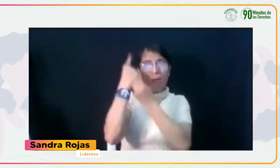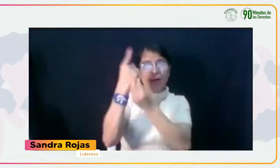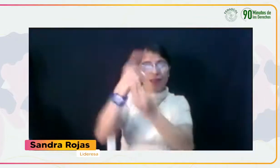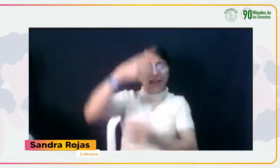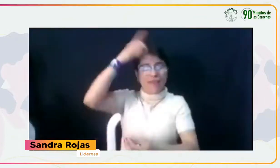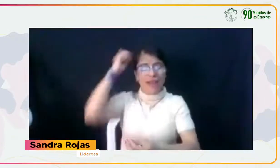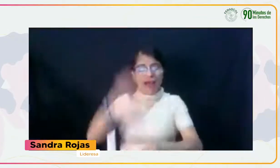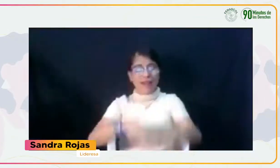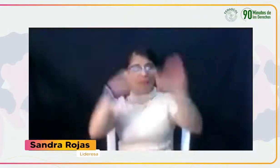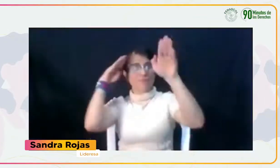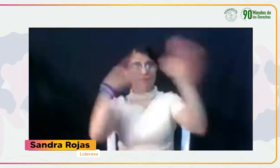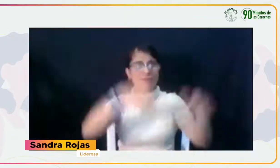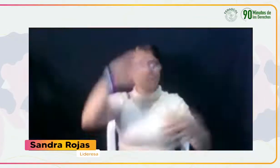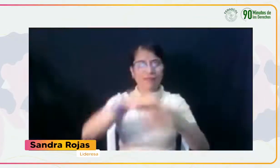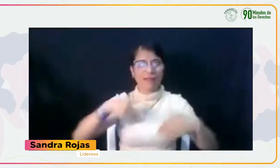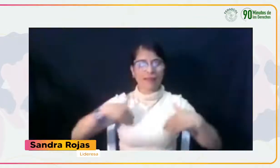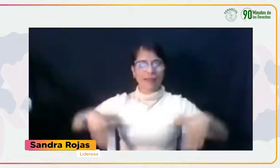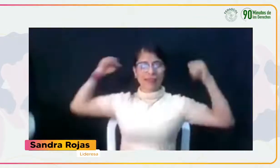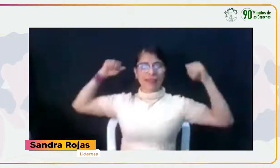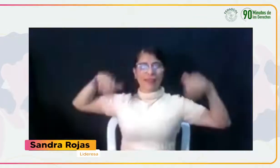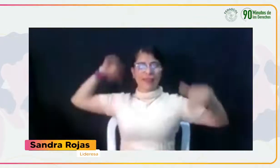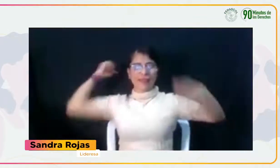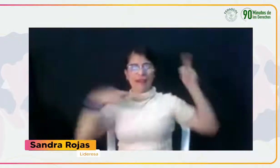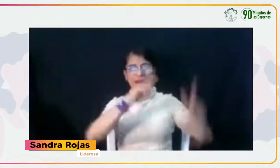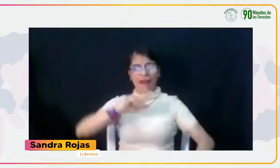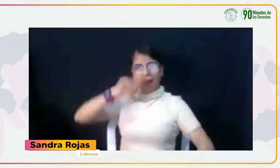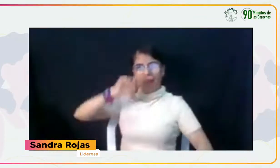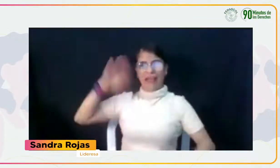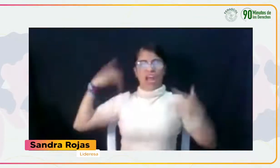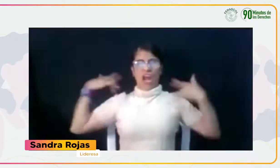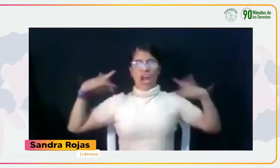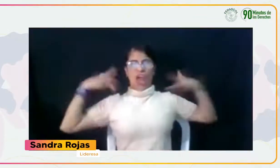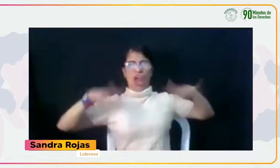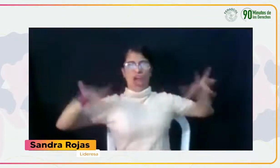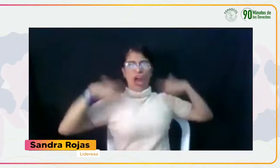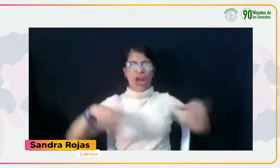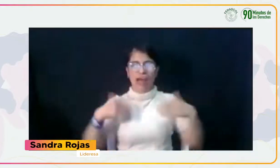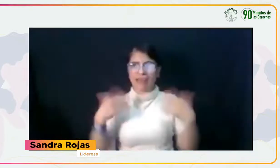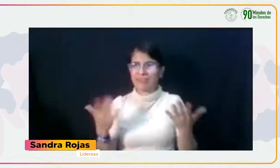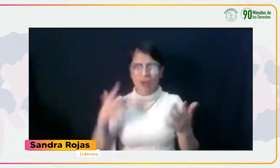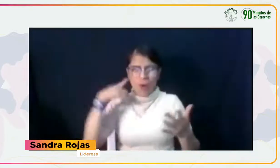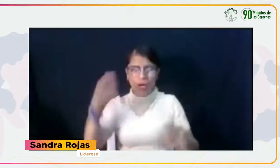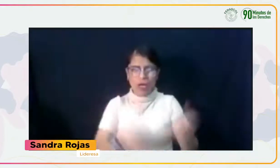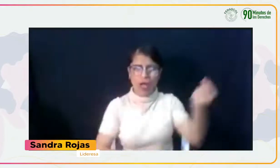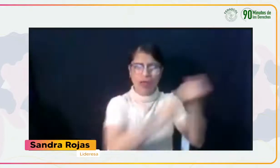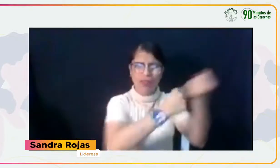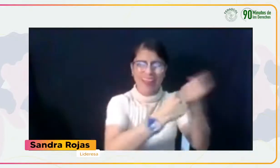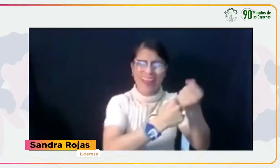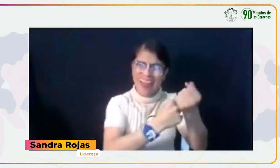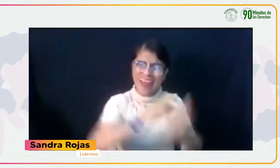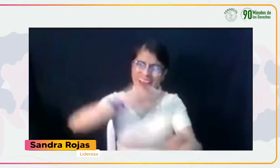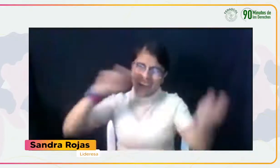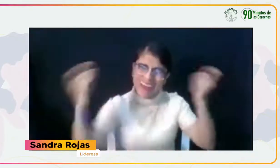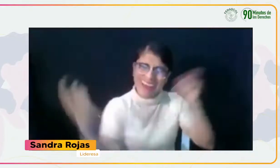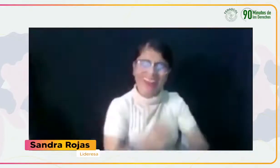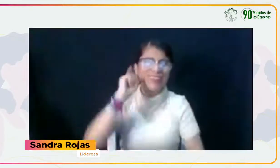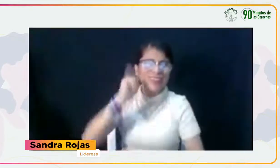sordas. Hay algunos de pronto, no sé, de pronto en el caso de Daniel fue porque participó y estuvo apoyando